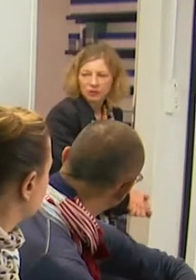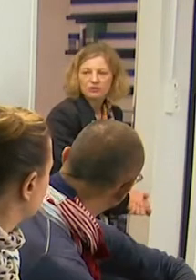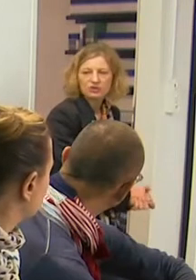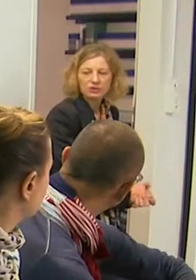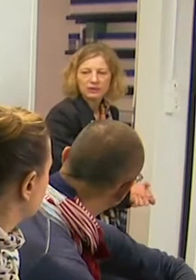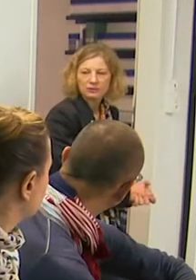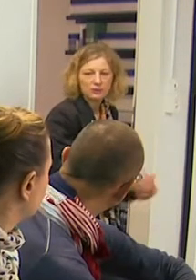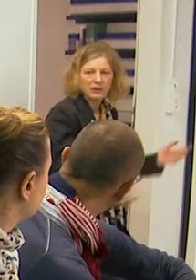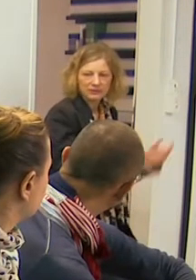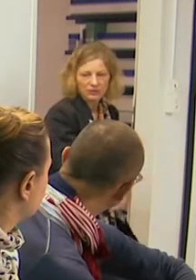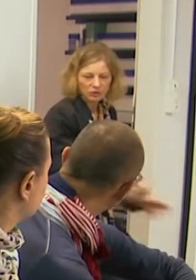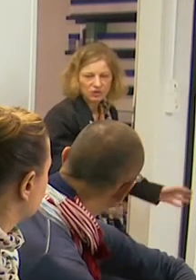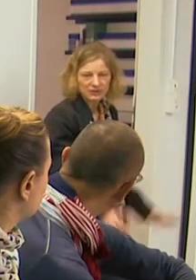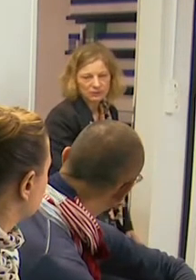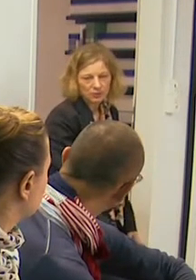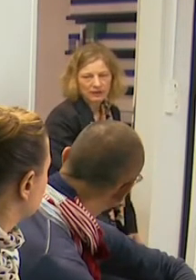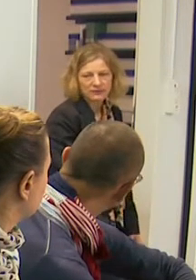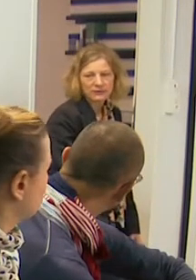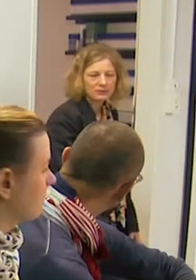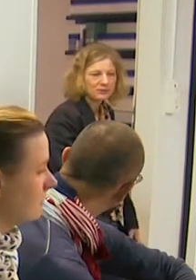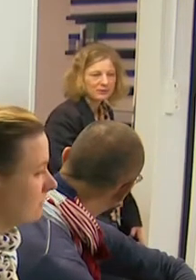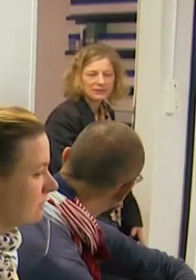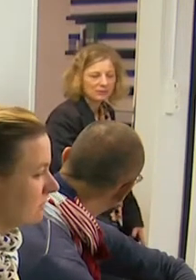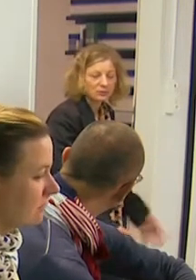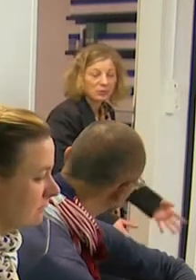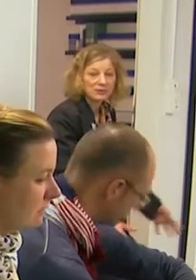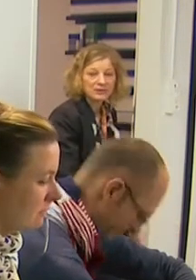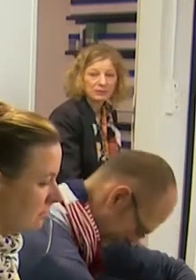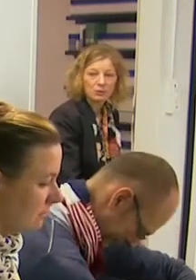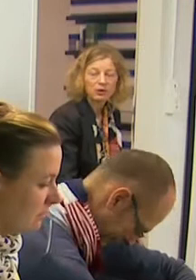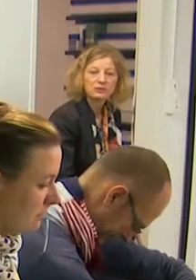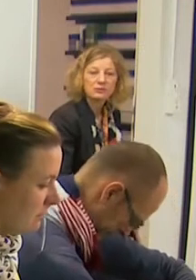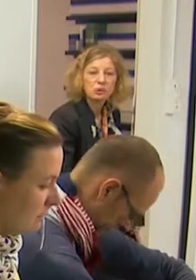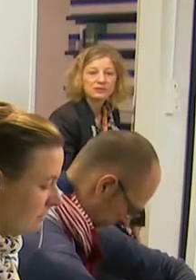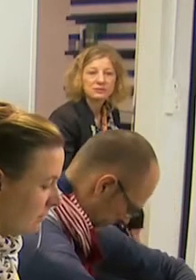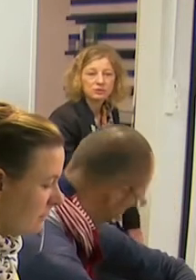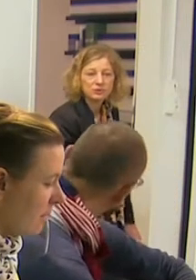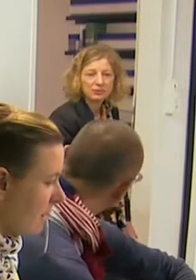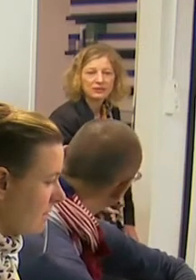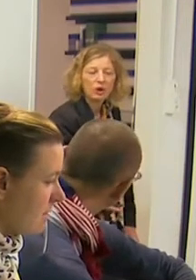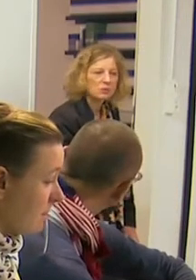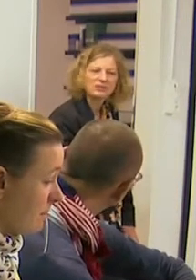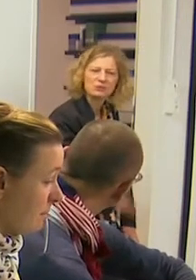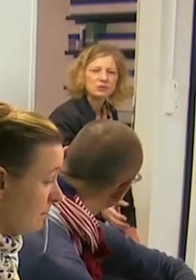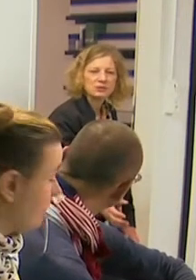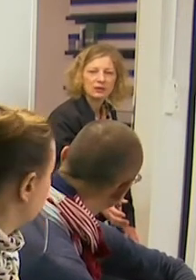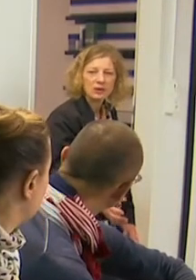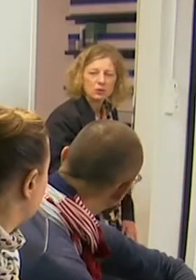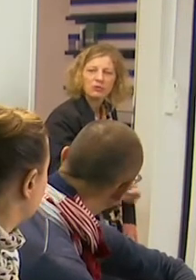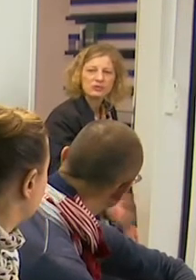falsch verstanden hat und die Tabletten falsch eingenommen hat. Also es gibt so Zeug passiert, aber wirklich, und das müsste zum Beispiel das Spital müsste wissen und von